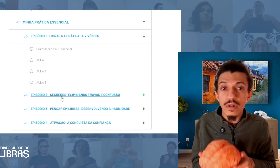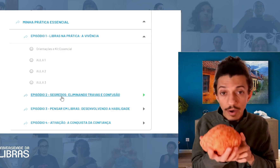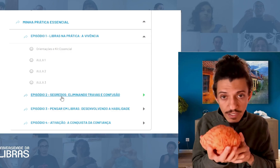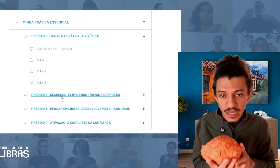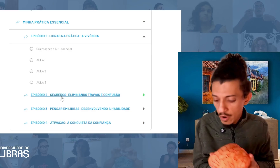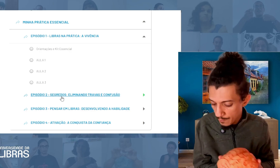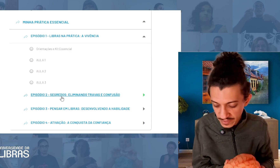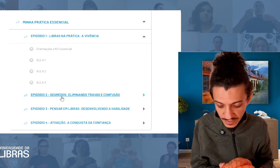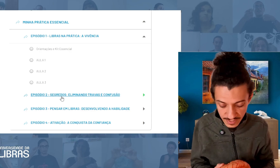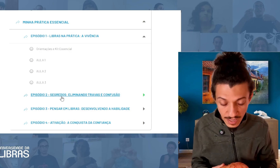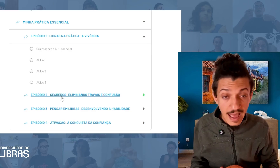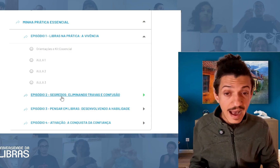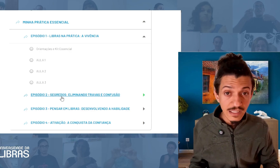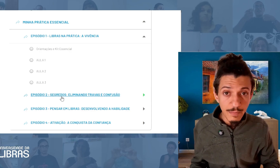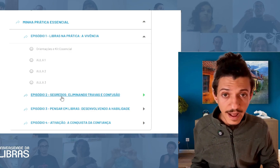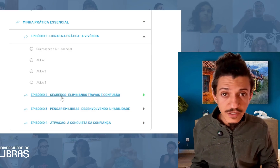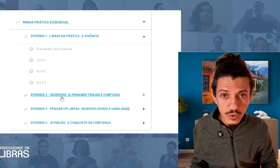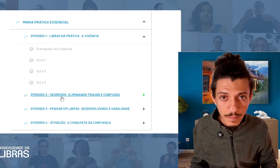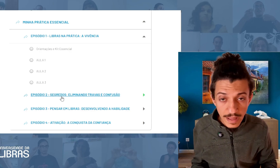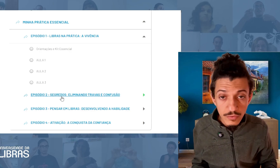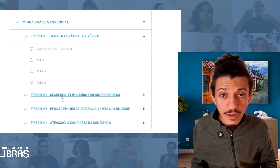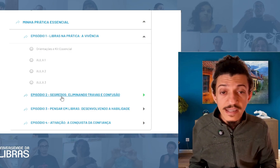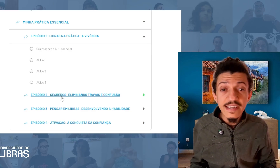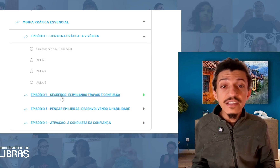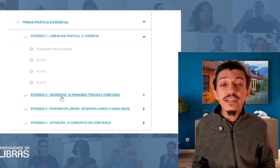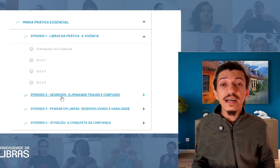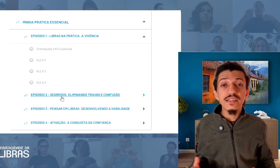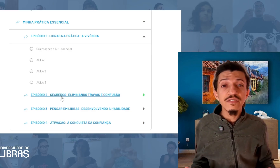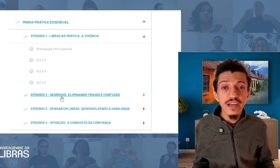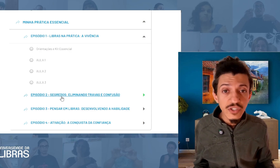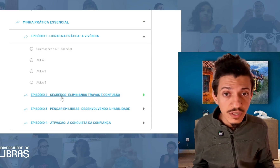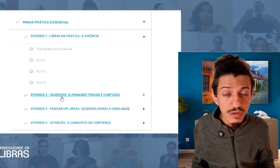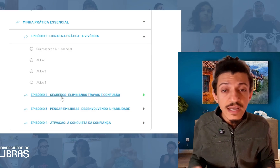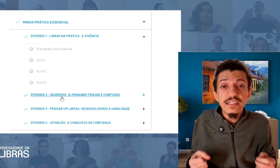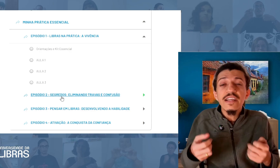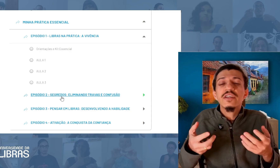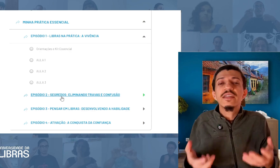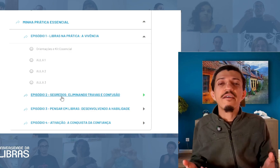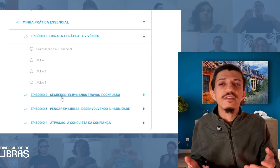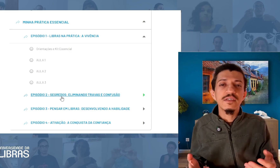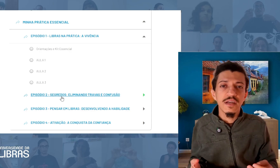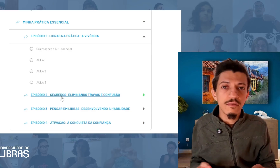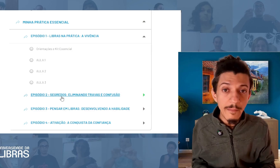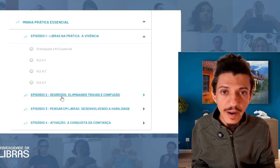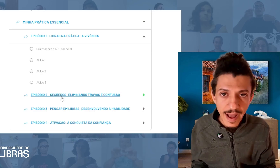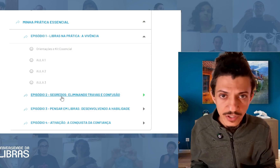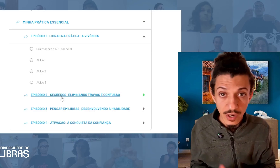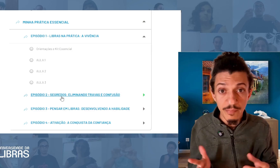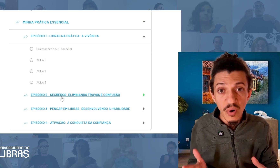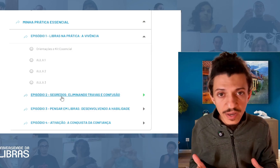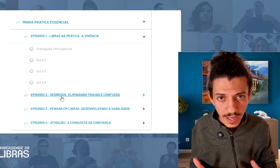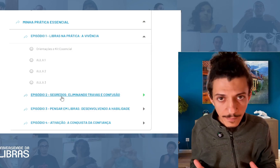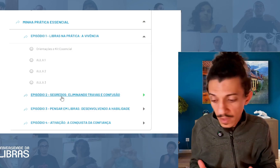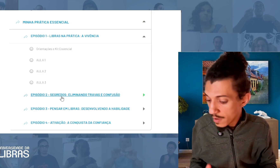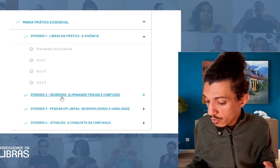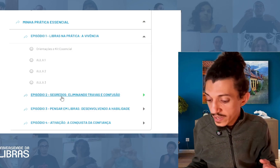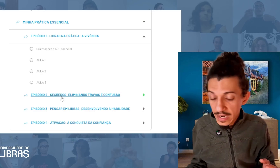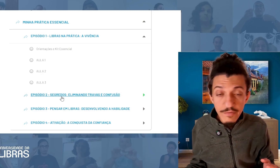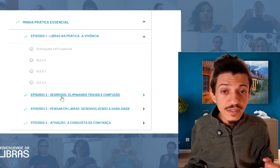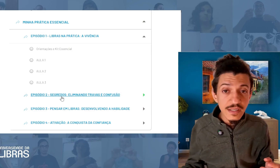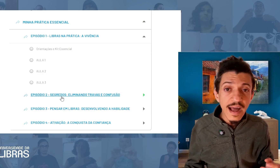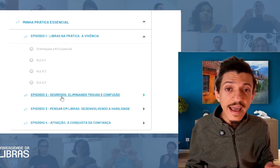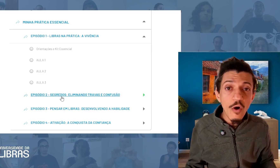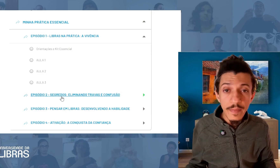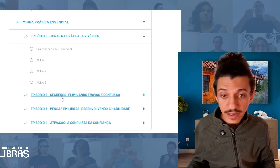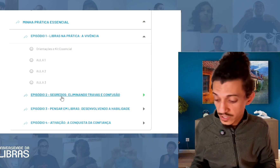mundo, na hora de realmente fazer as práticas do método, sente que está se divertindo, sente que está avançando na prática. Por quê? Porque ali